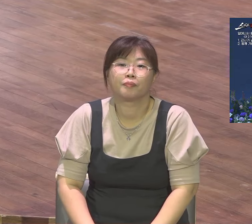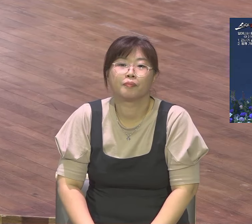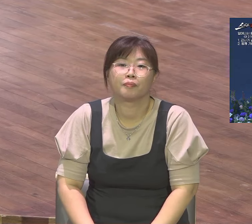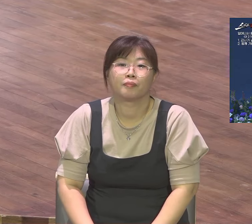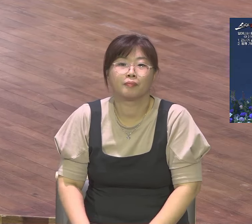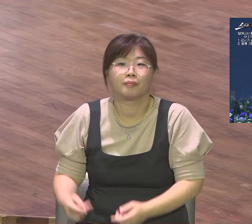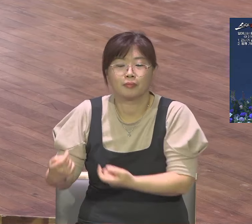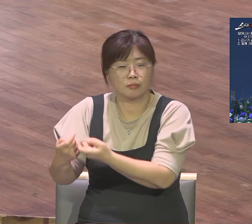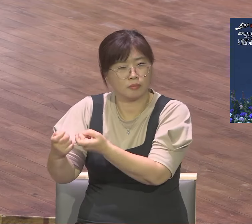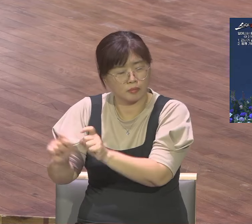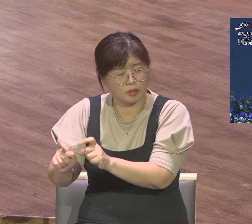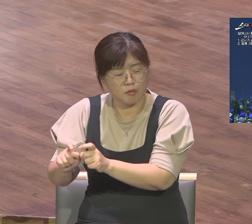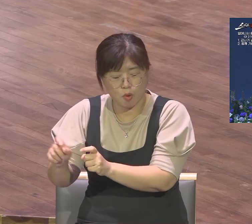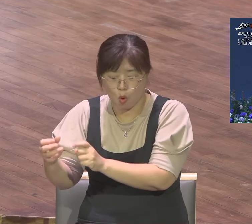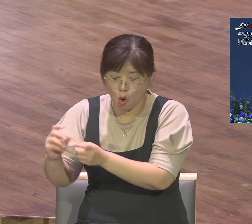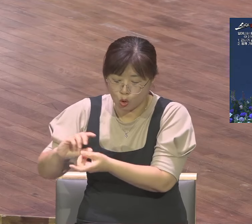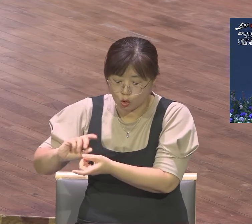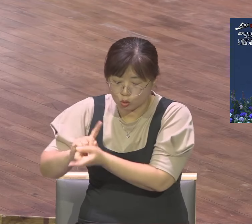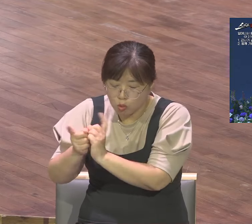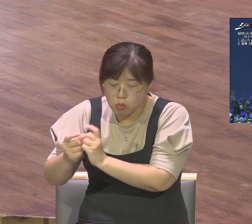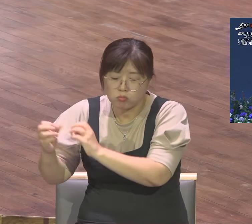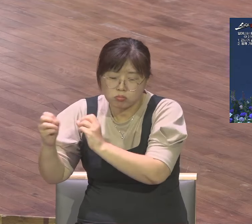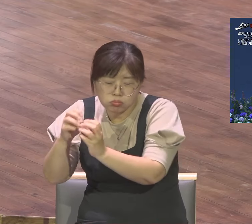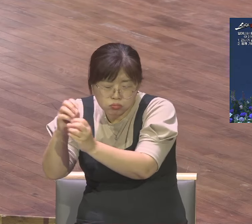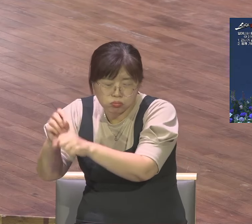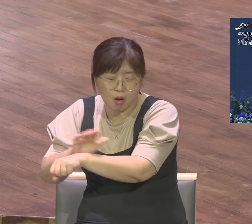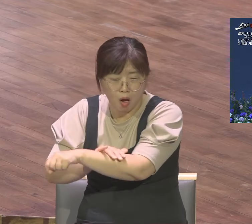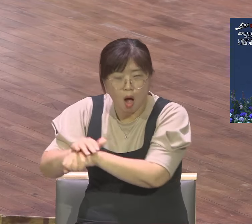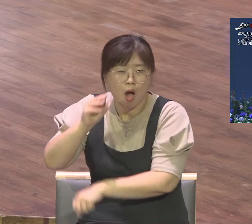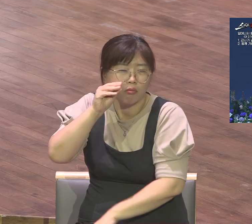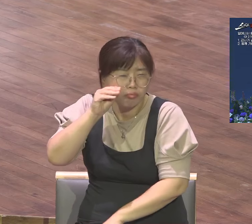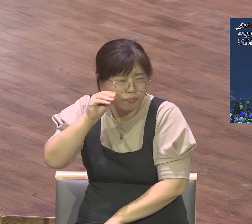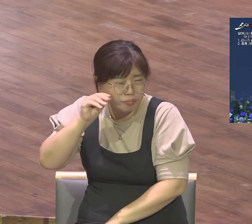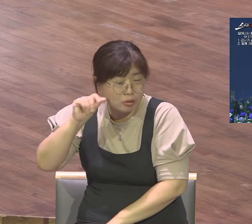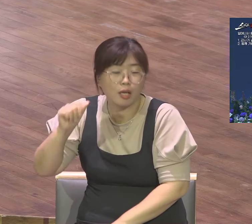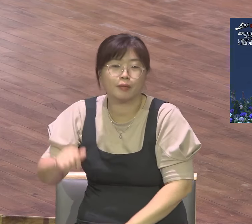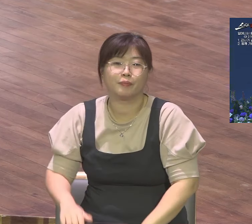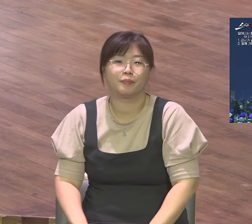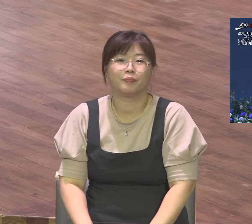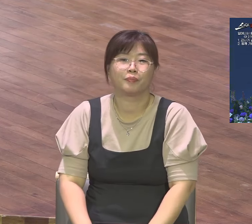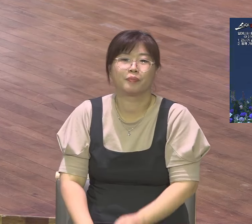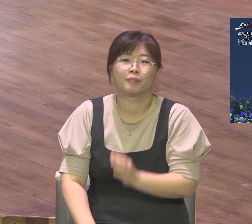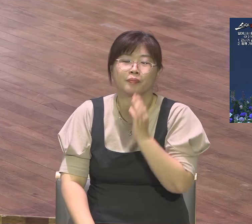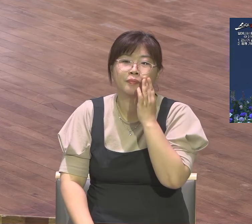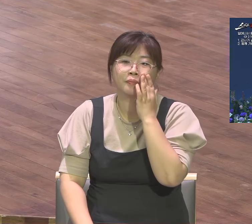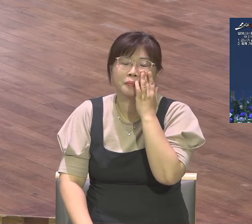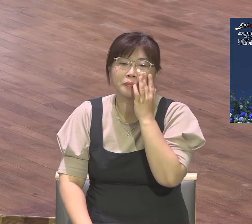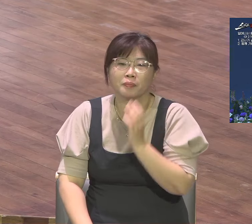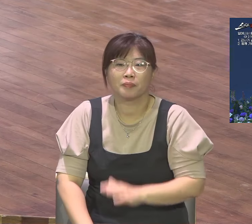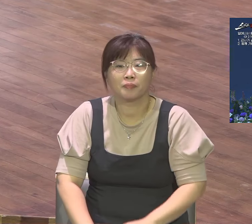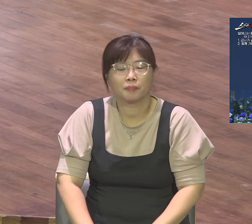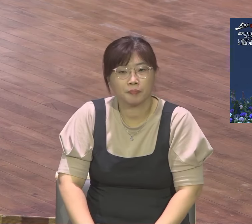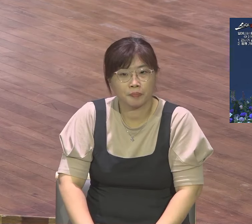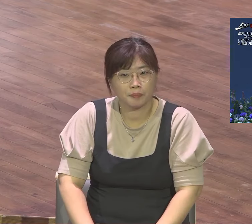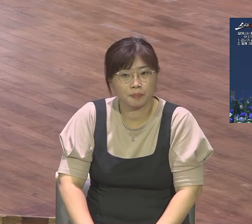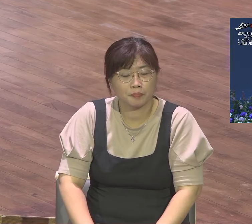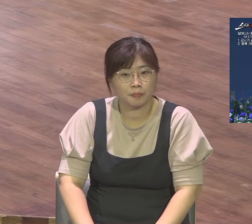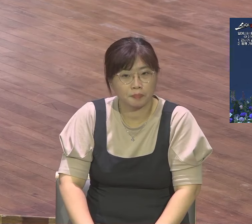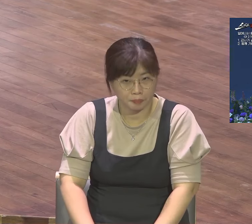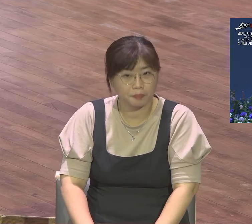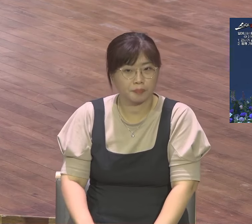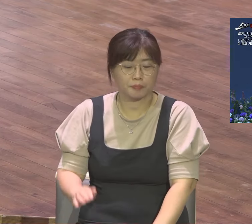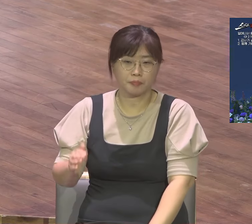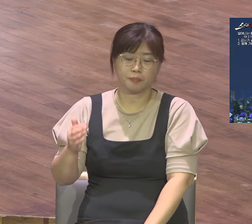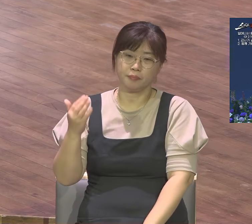목동에 교회 개척할 때 와서 간증도 하고 했는데 은퇴하고 몽골 선교사로 가서 남편이 번역 선교사예요.